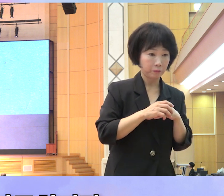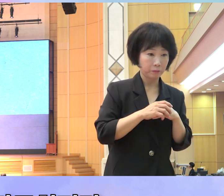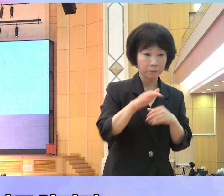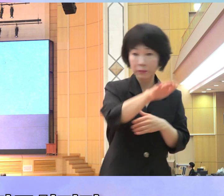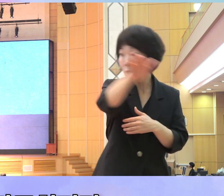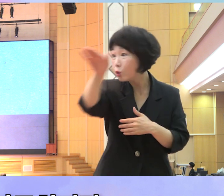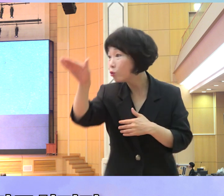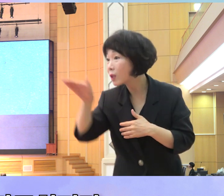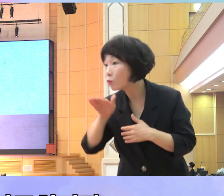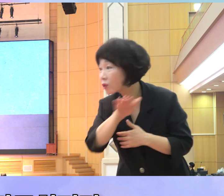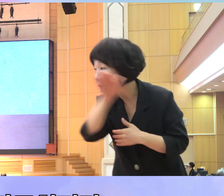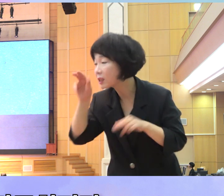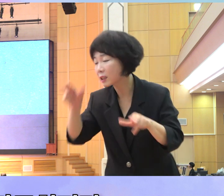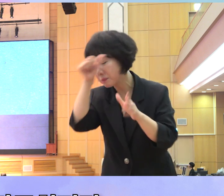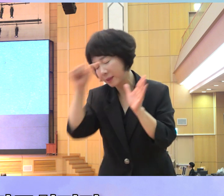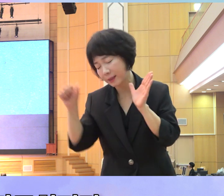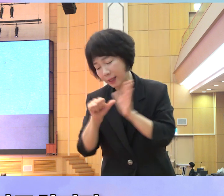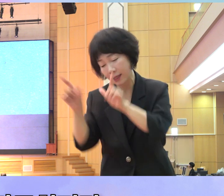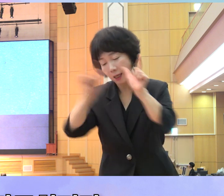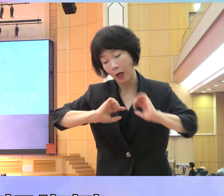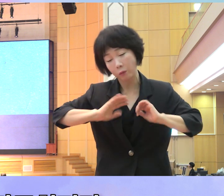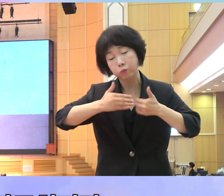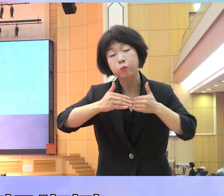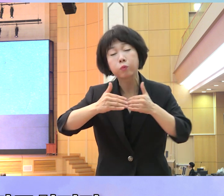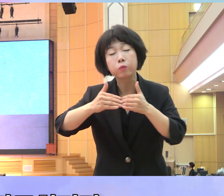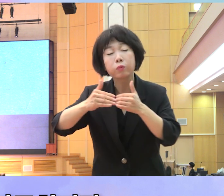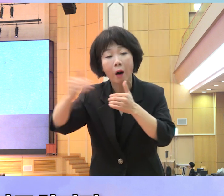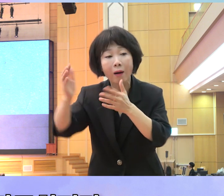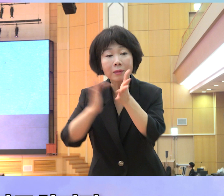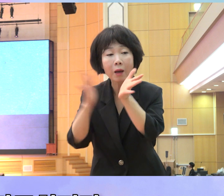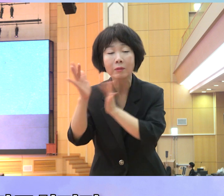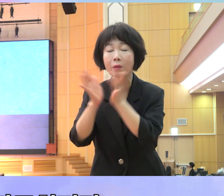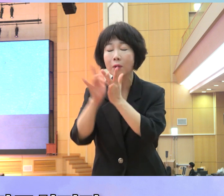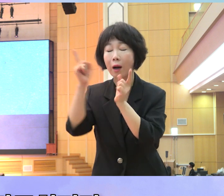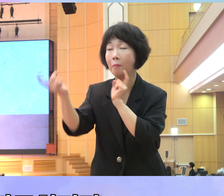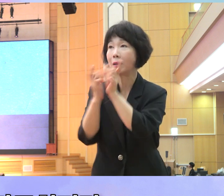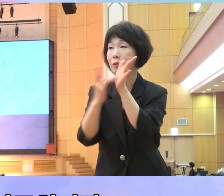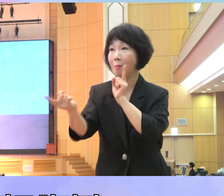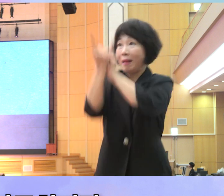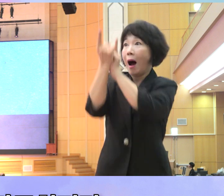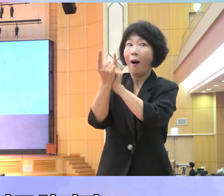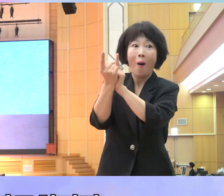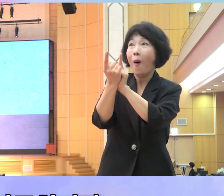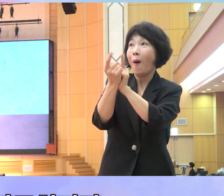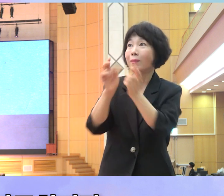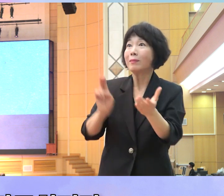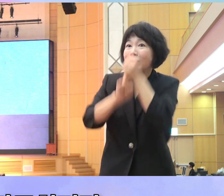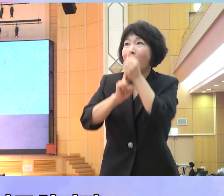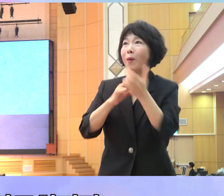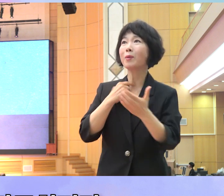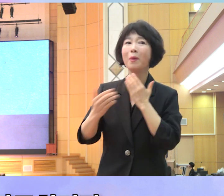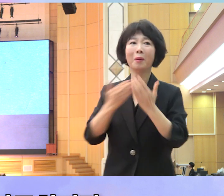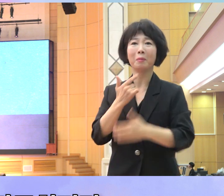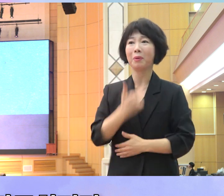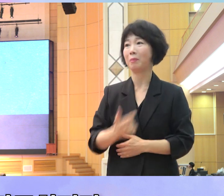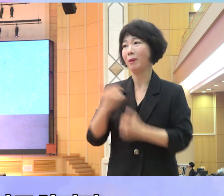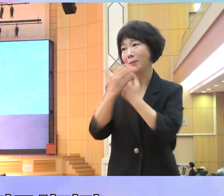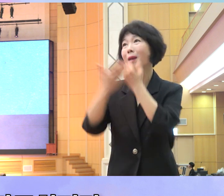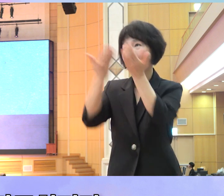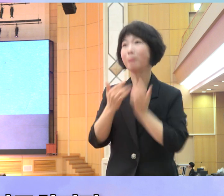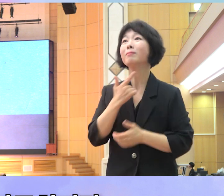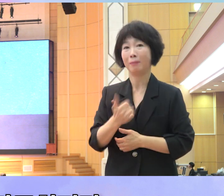우리는 인생을 살아가다가 예수님을 만나서 기적을 맛보고, 그죠? 그러니까